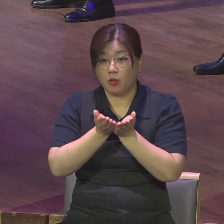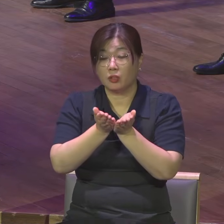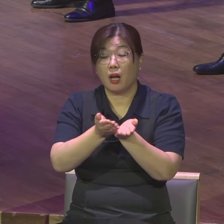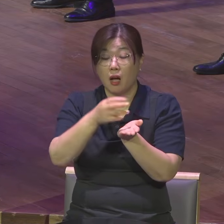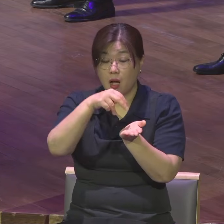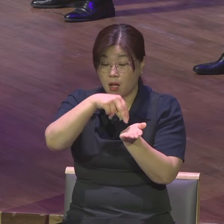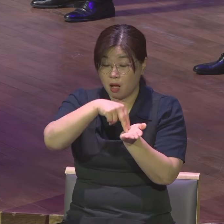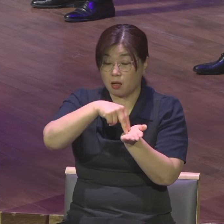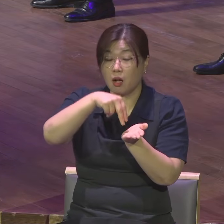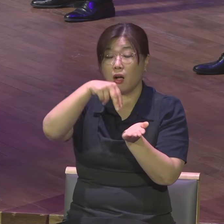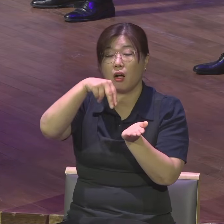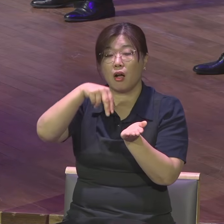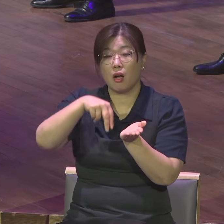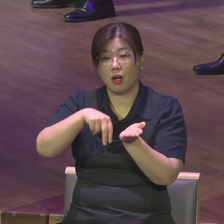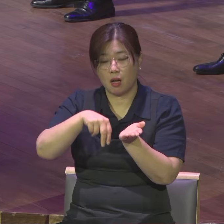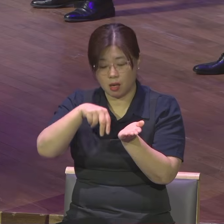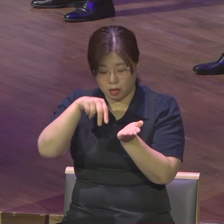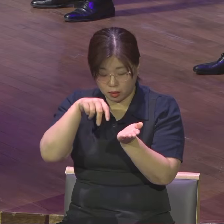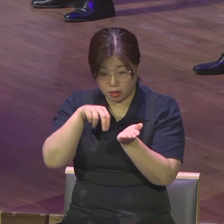배에서